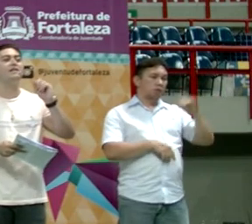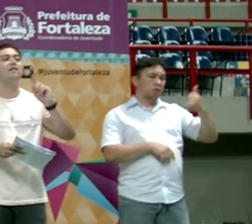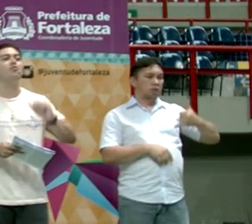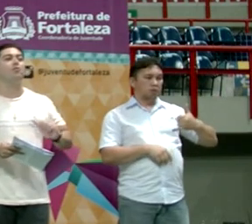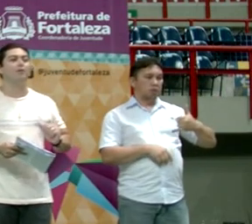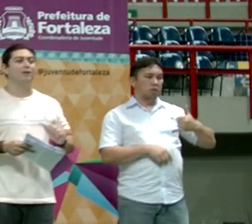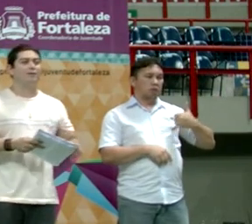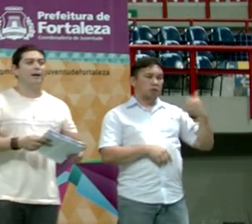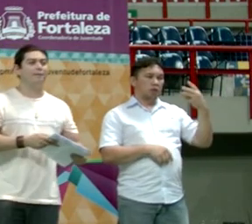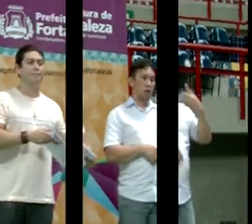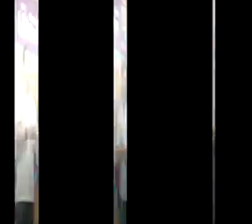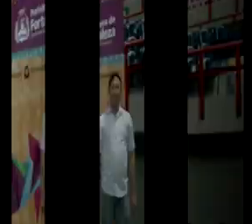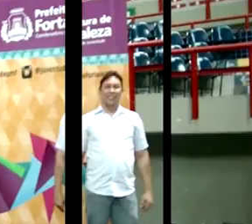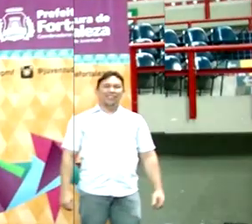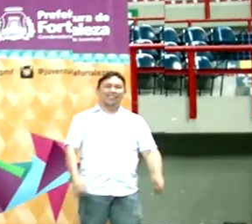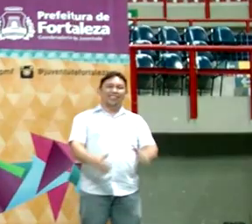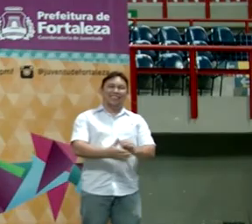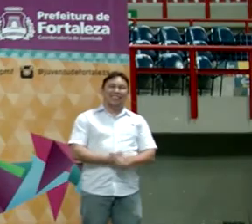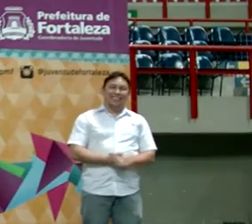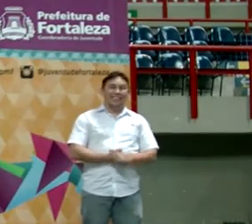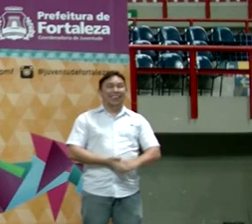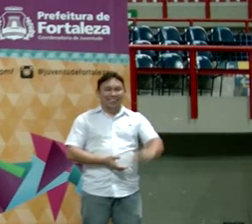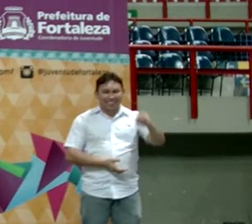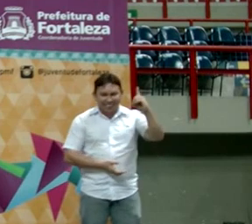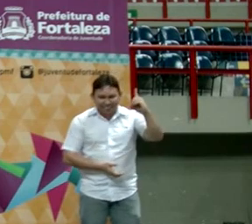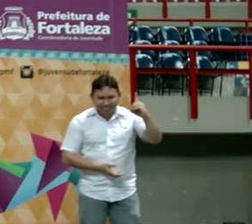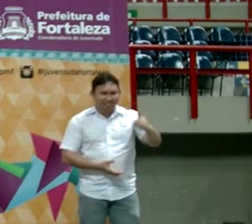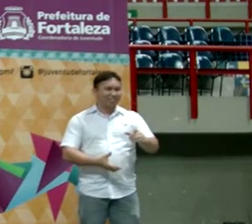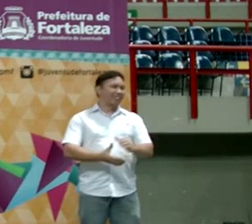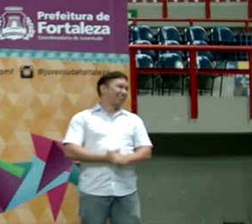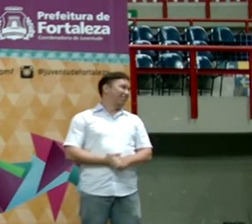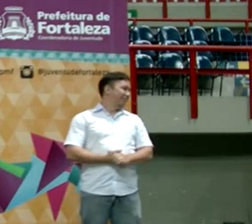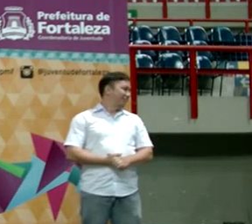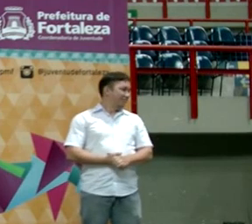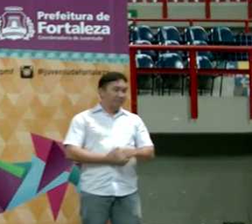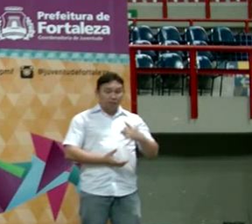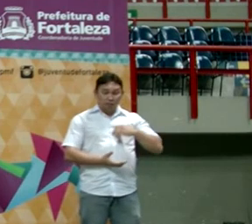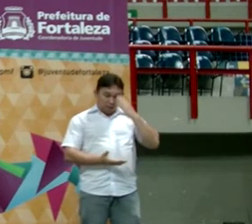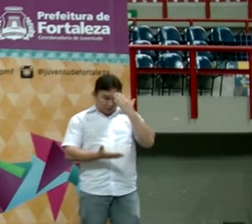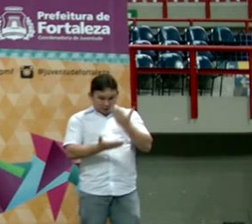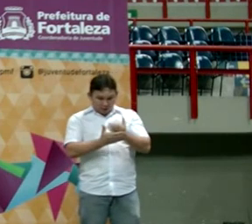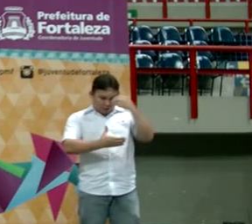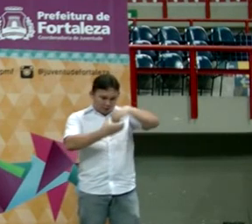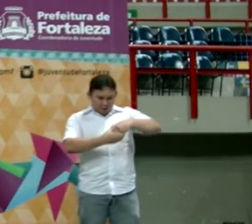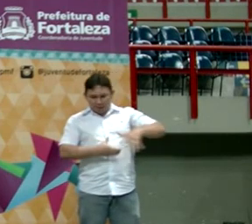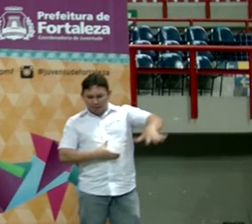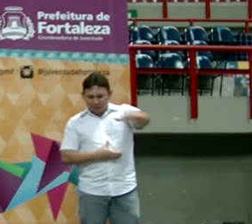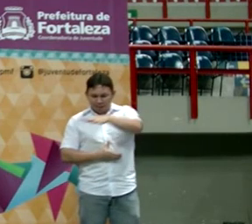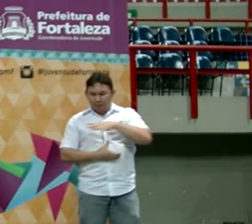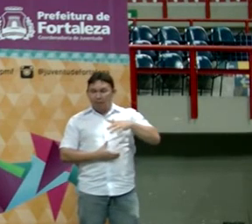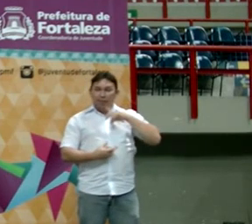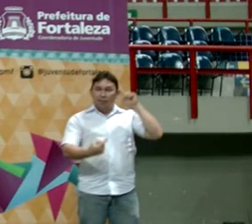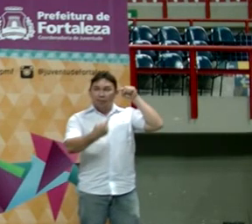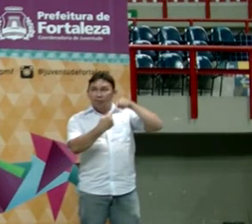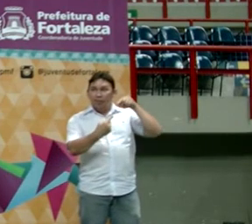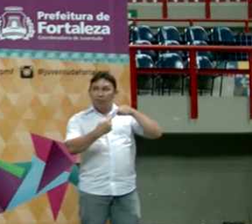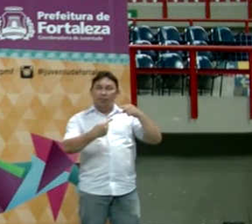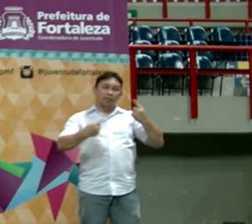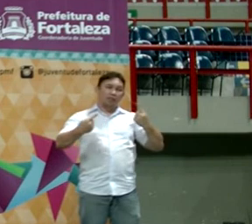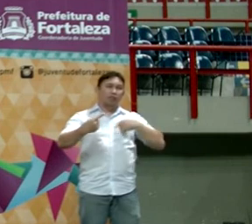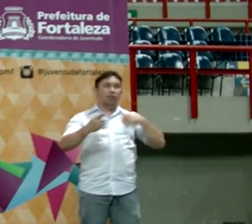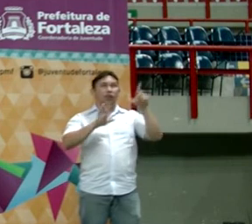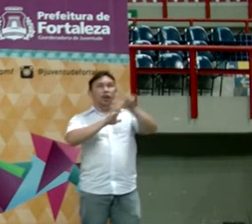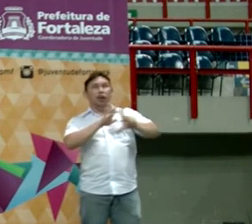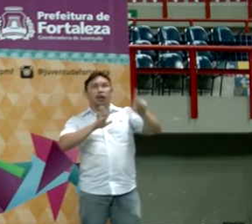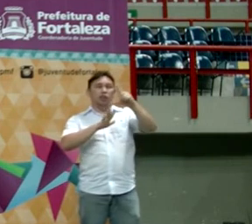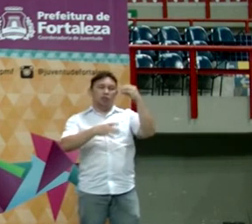de 35, tá? D. Numa crença popular, na perspectiva liberal burguesa,